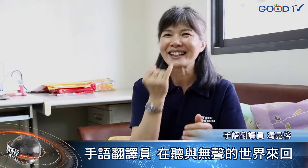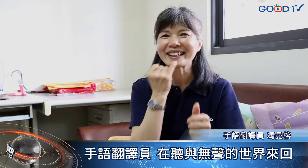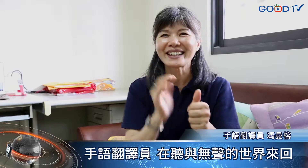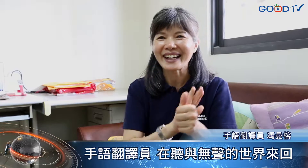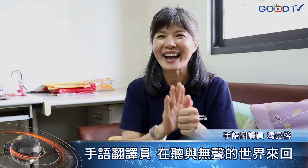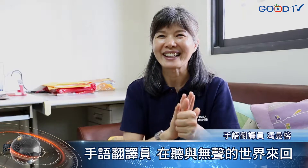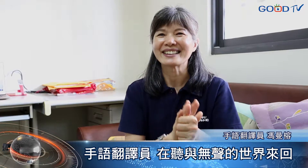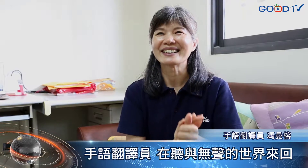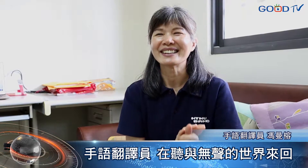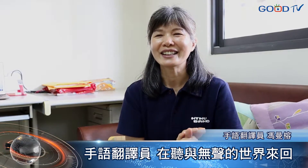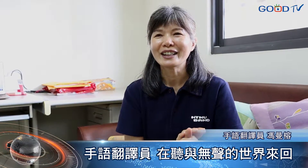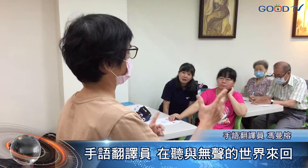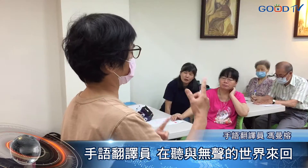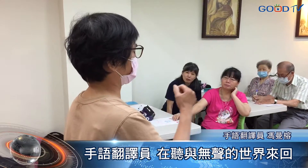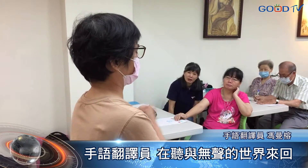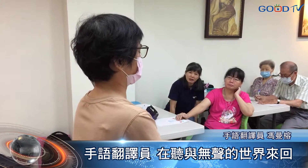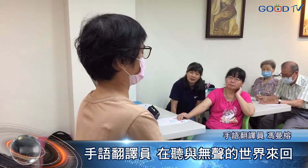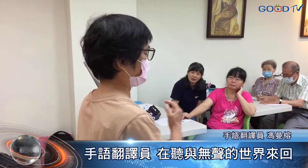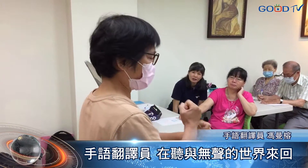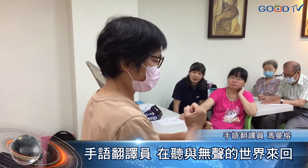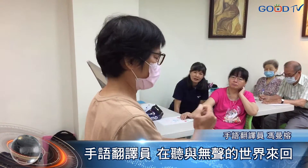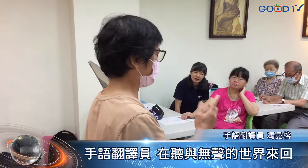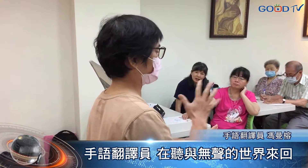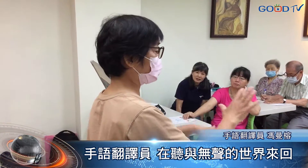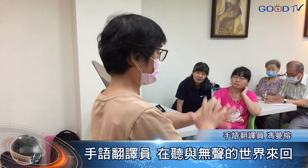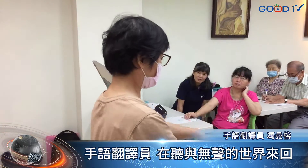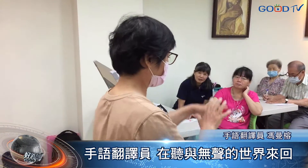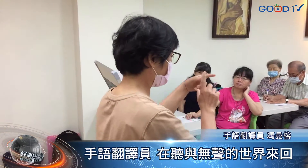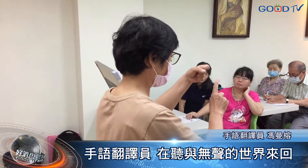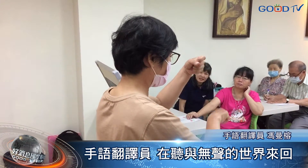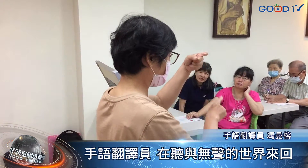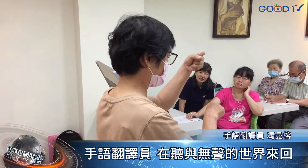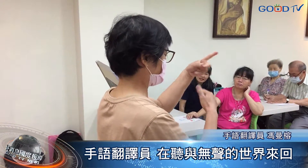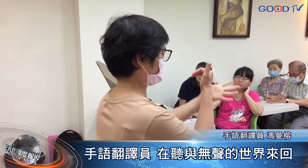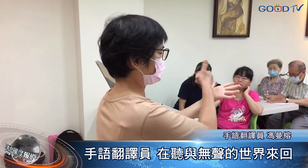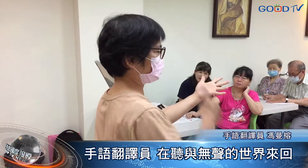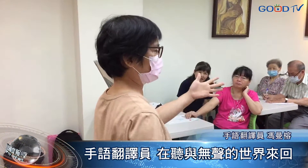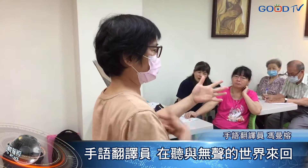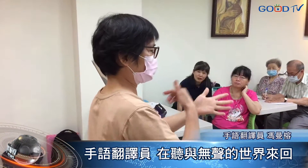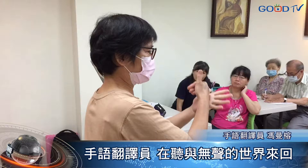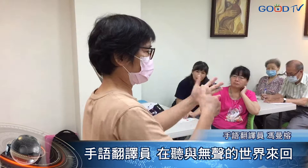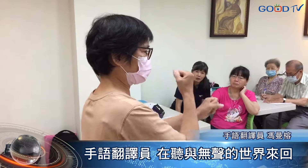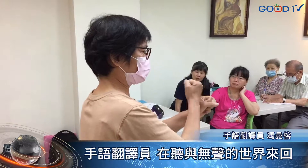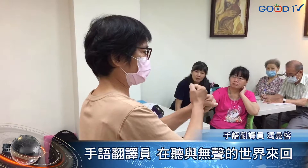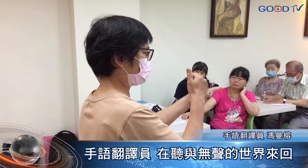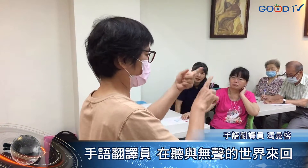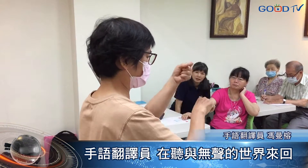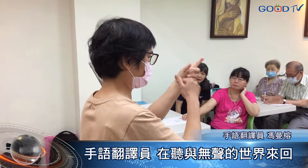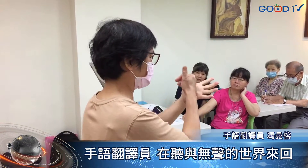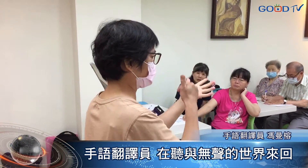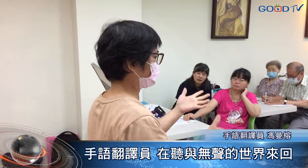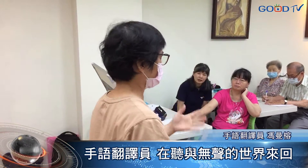可爱的，聋人朋友也是很容易接受我们听人朋友，我发觉他